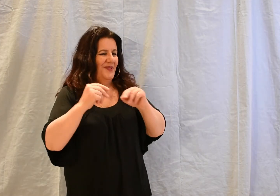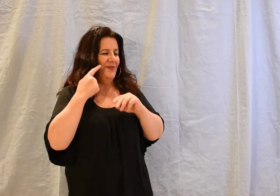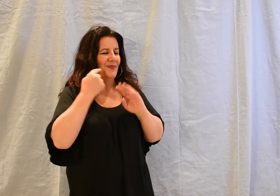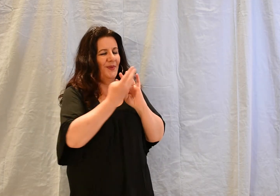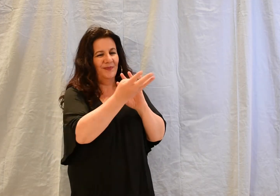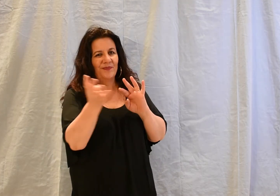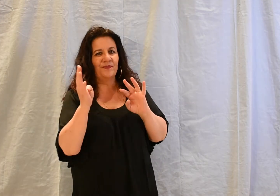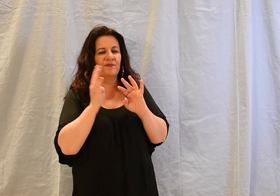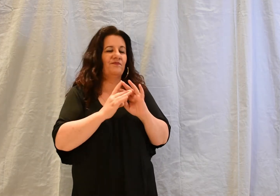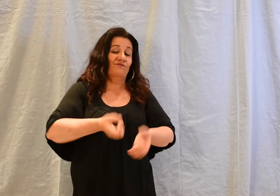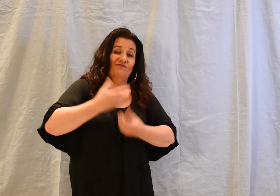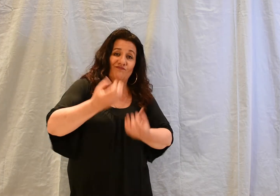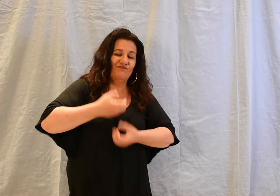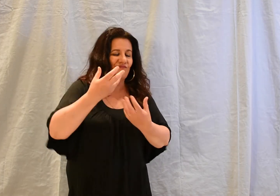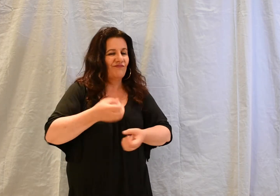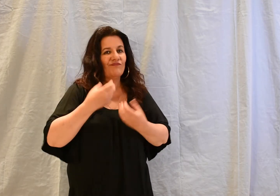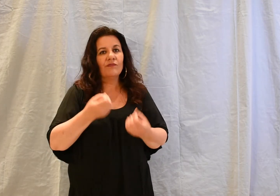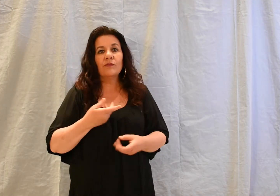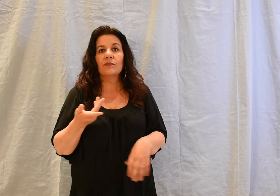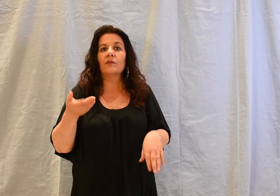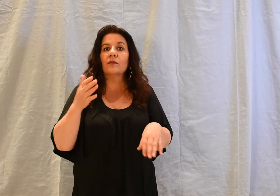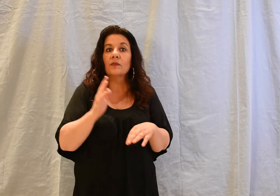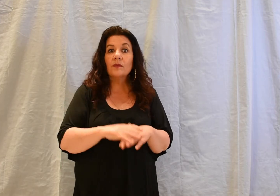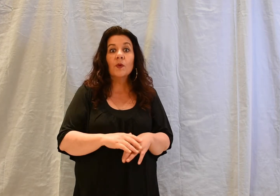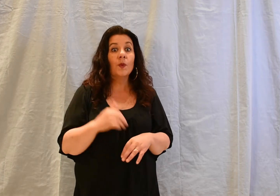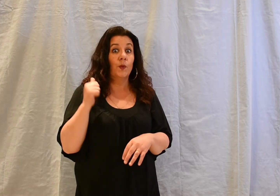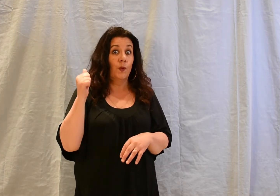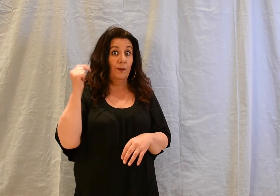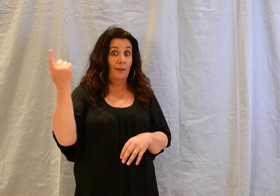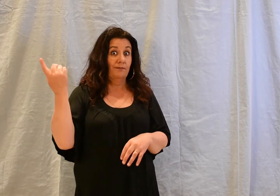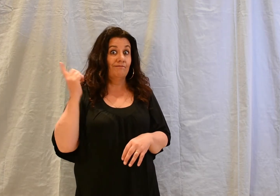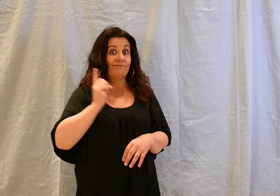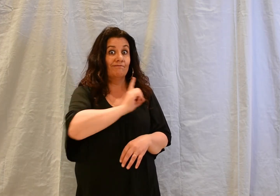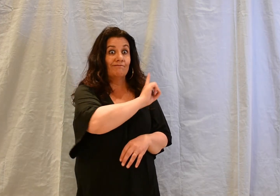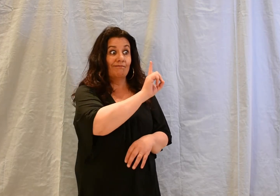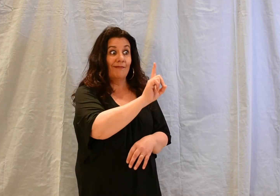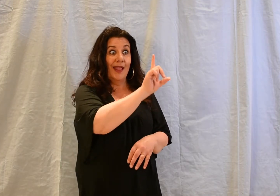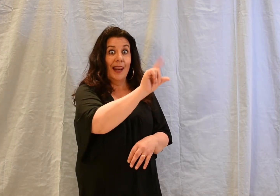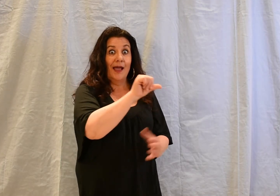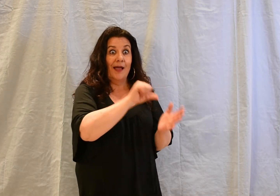Comme ils en parlaient encore, lui-même fut présent au milieu d'eux et leur